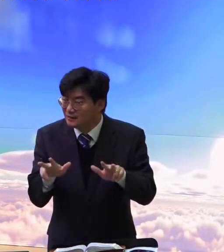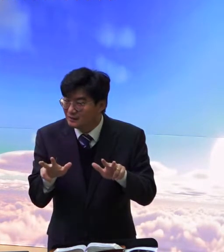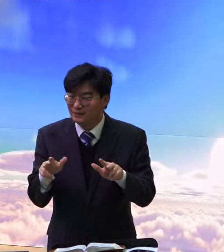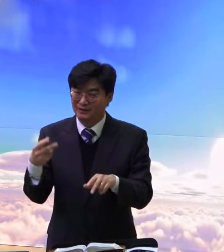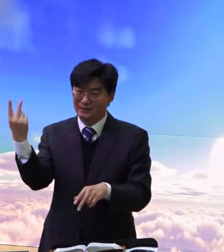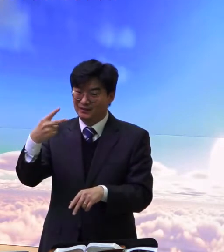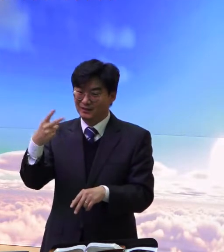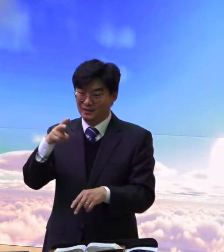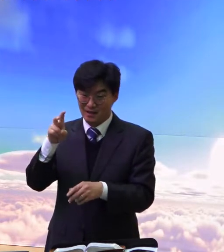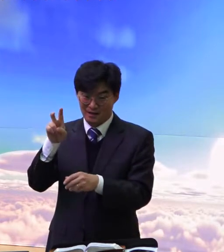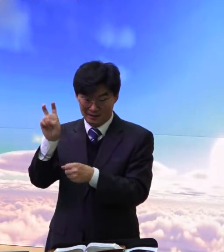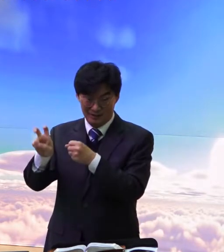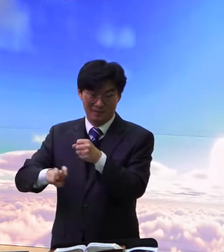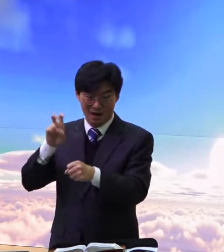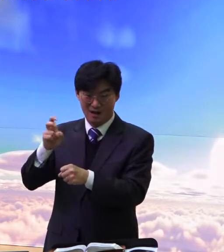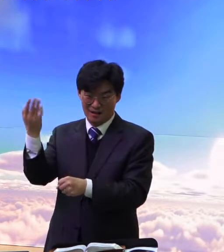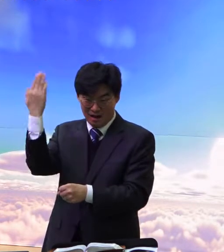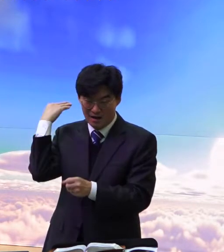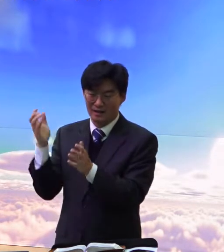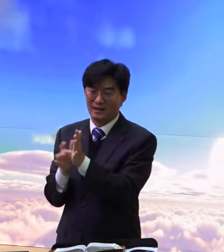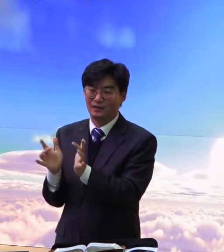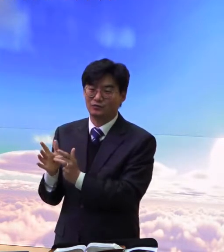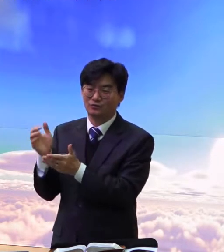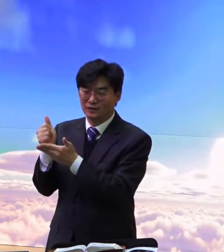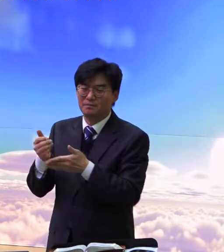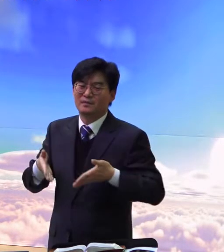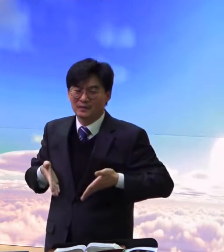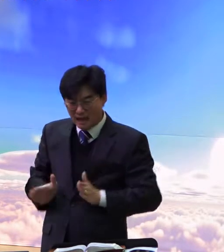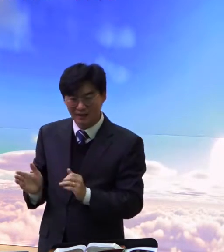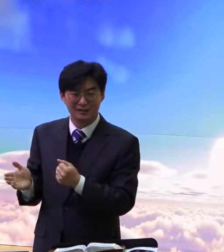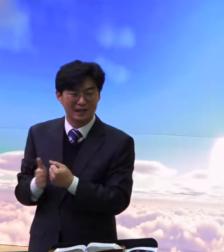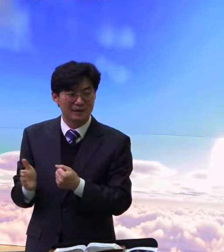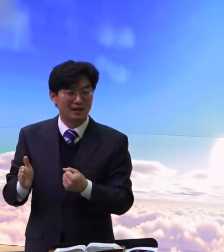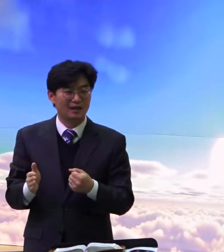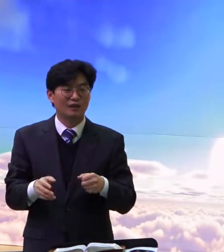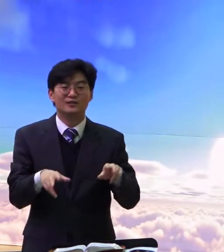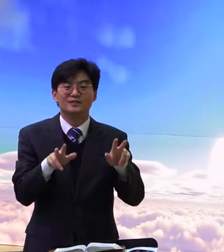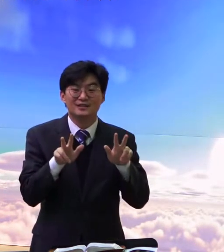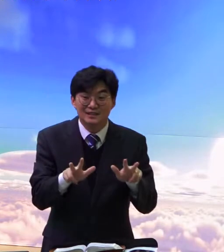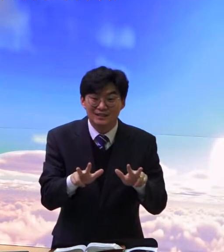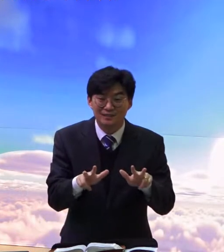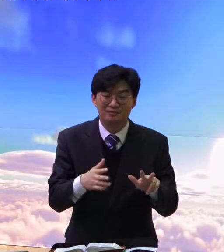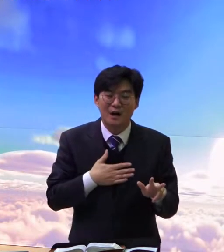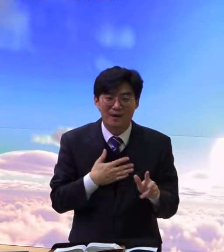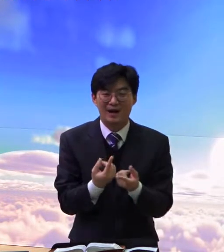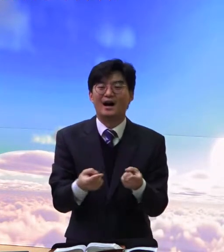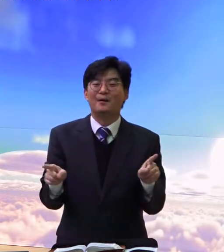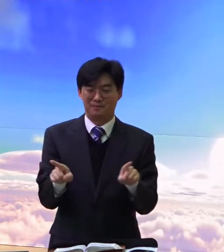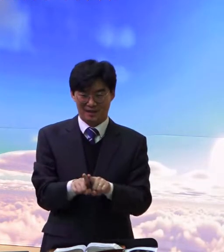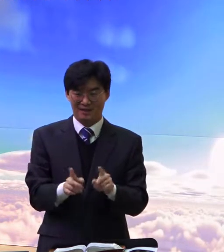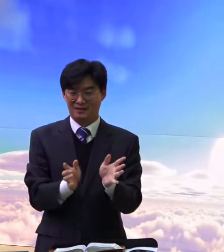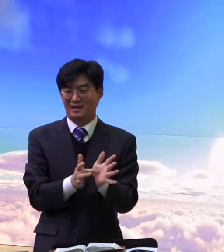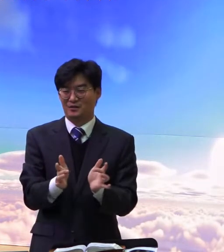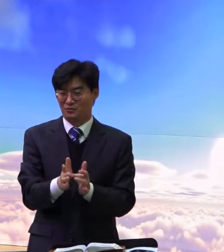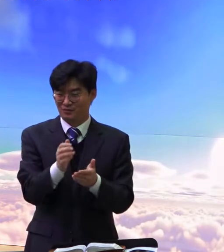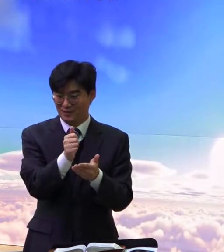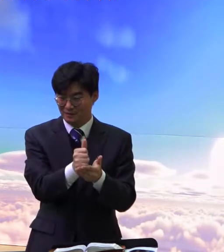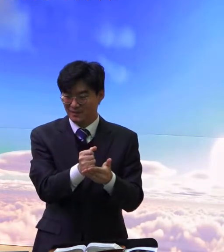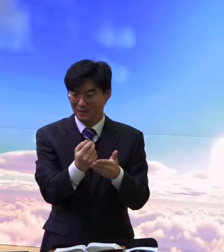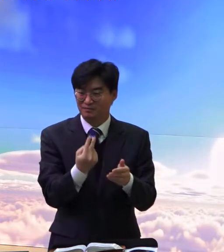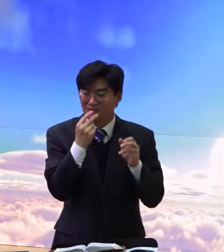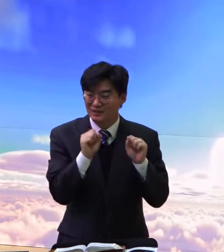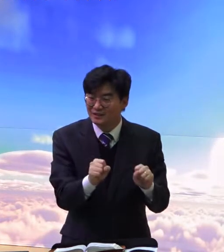여러분, 잃어버린 이 성탄의 기쁨을 어떻게 우리가 회복하고 찾을 수 있겠습니까? 우리가 이것이 숙제 아닙니까? 정말 중요한